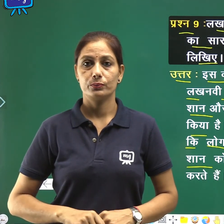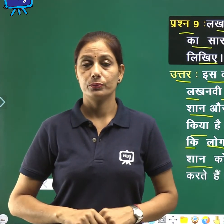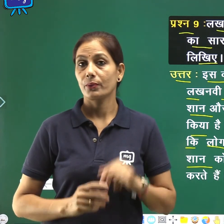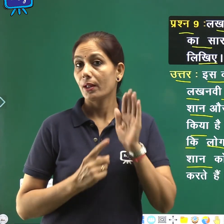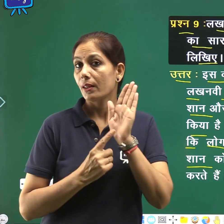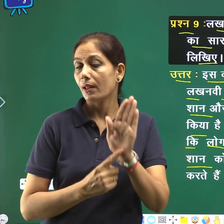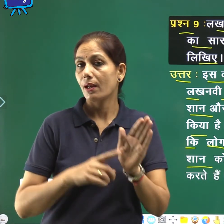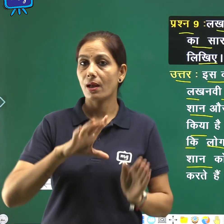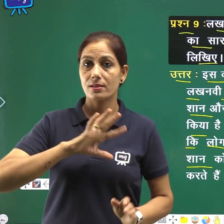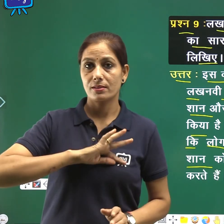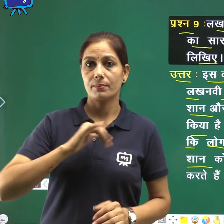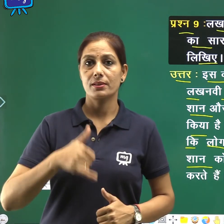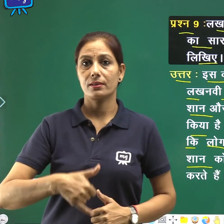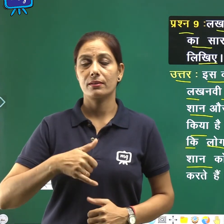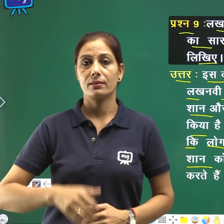दिखाना पसंद करते हैं